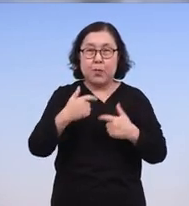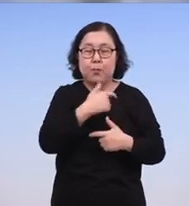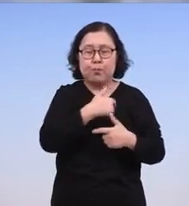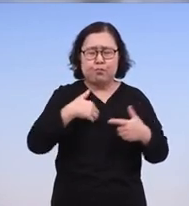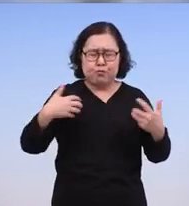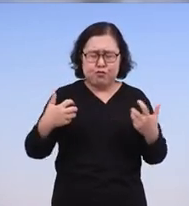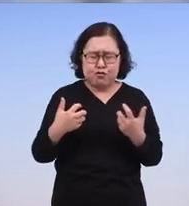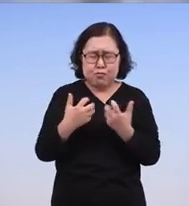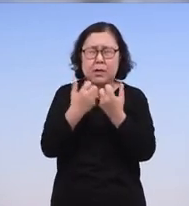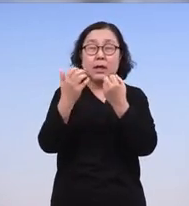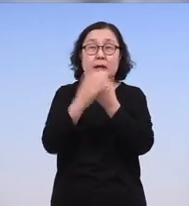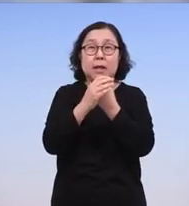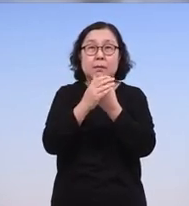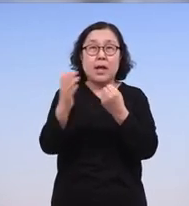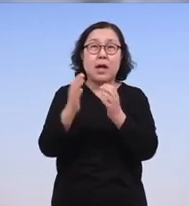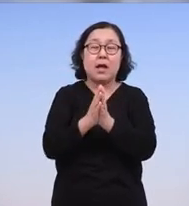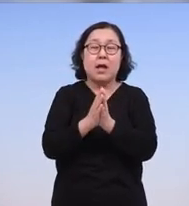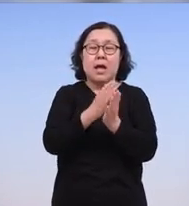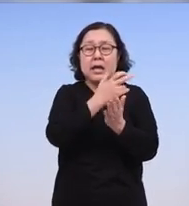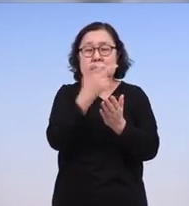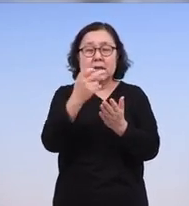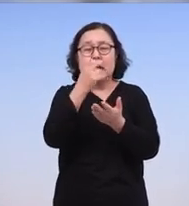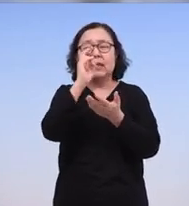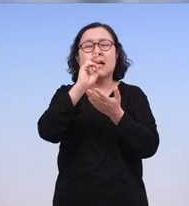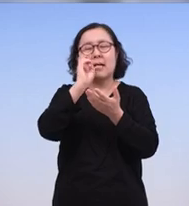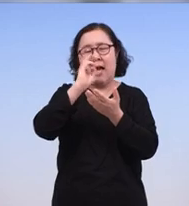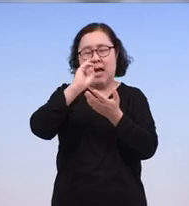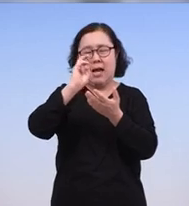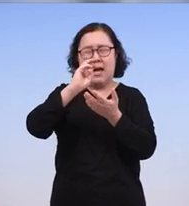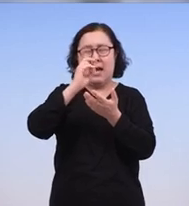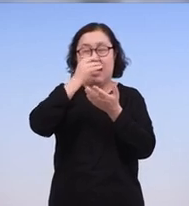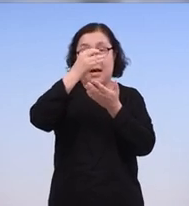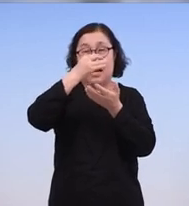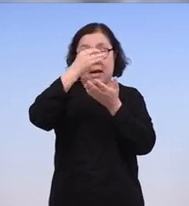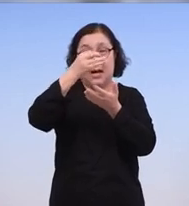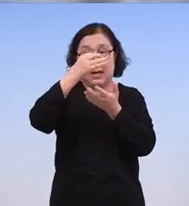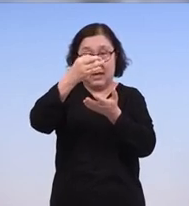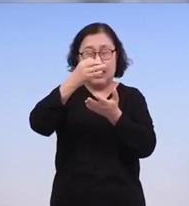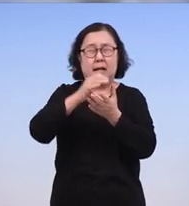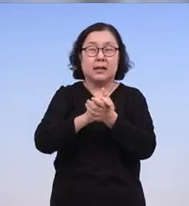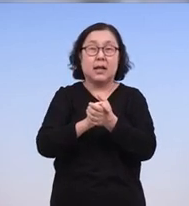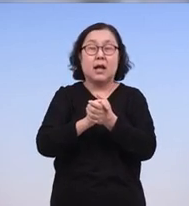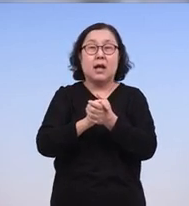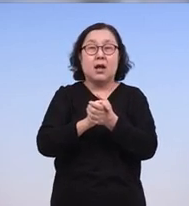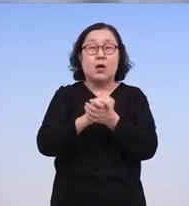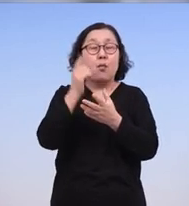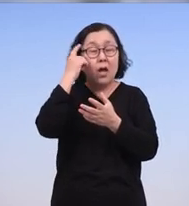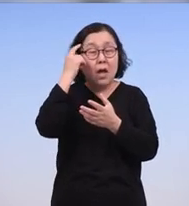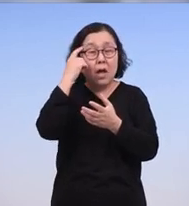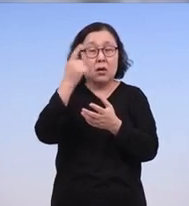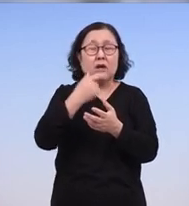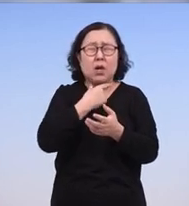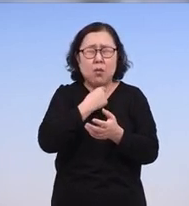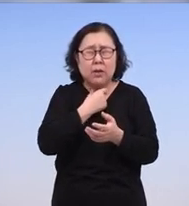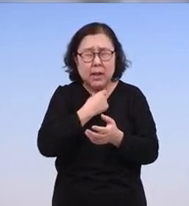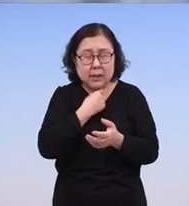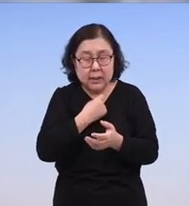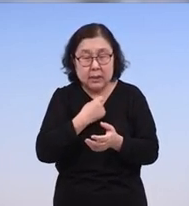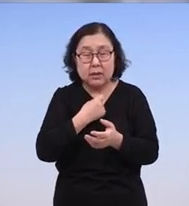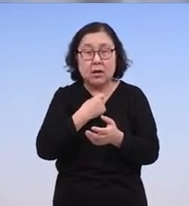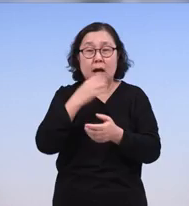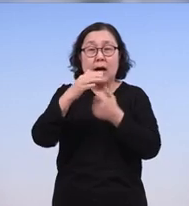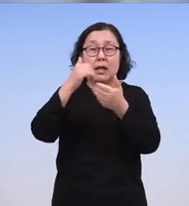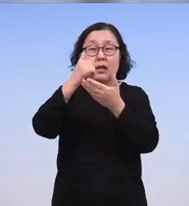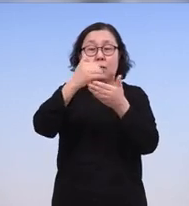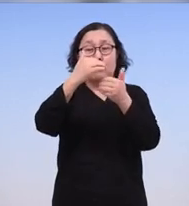떠나가도록 그렇게 찬양을 부르시는데, 그 원하시던 하나님이 데려가시는 일을 왜 하나님 안 하세요?